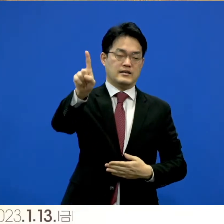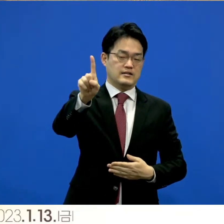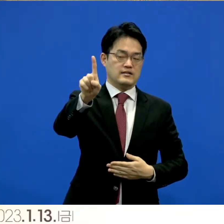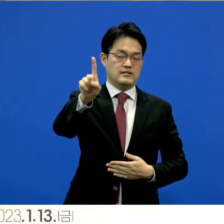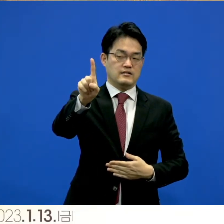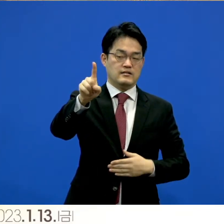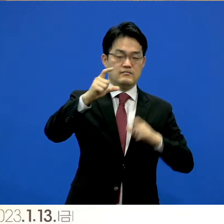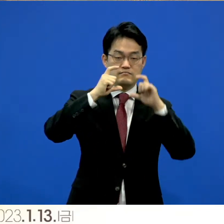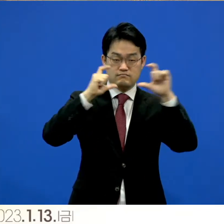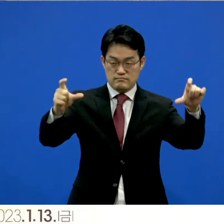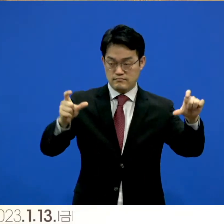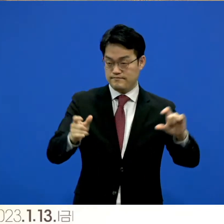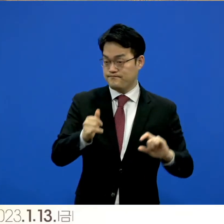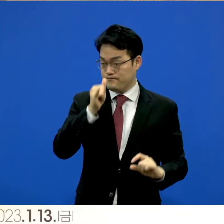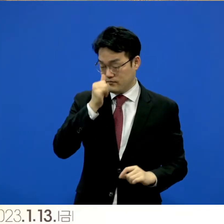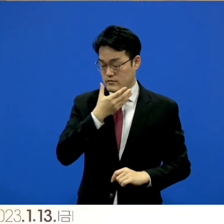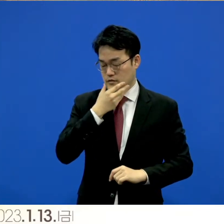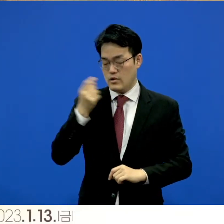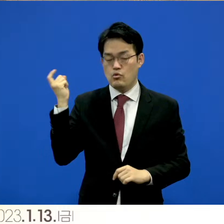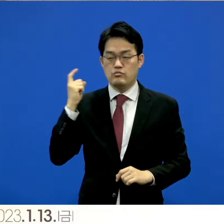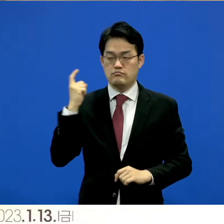엄청난 복음이죠.